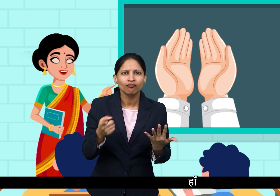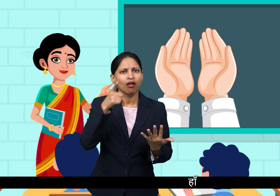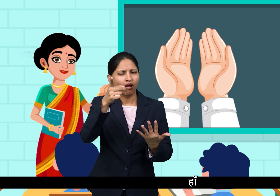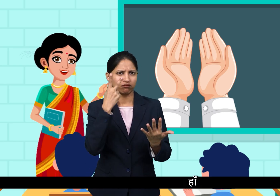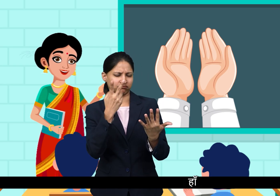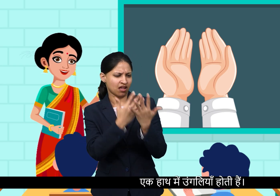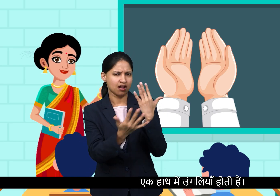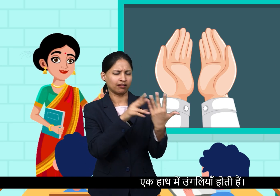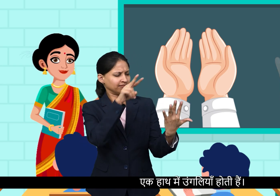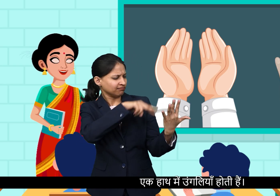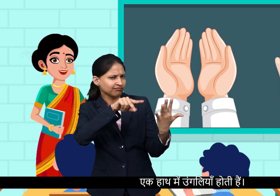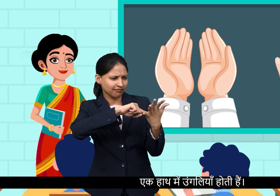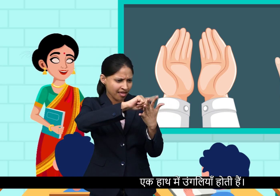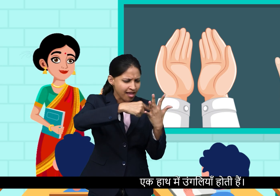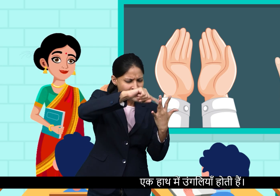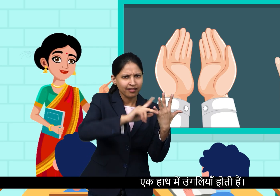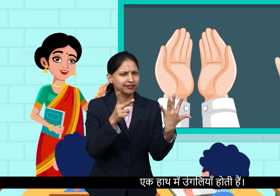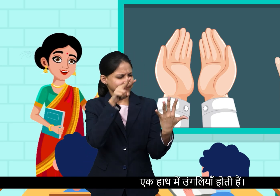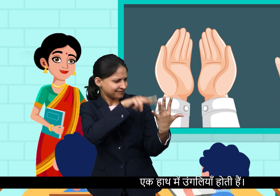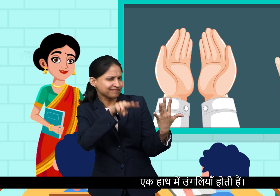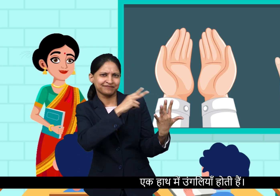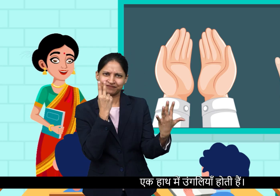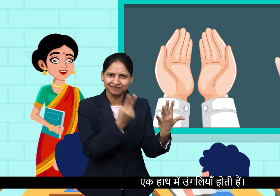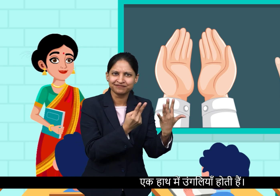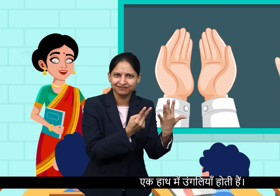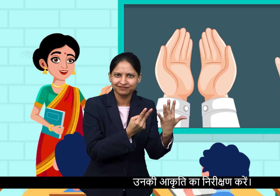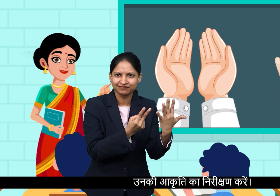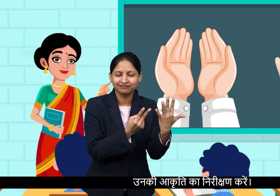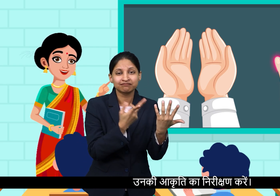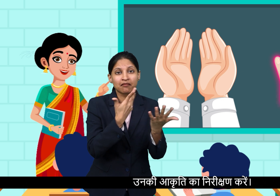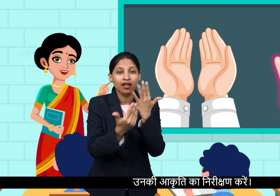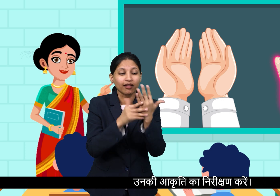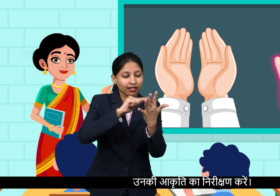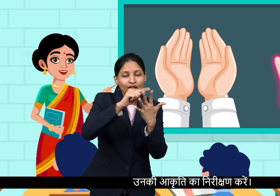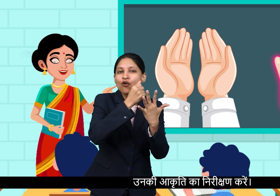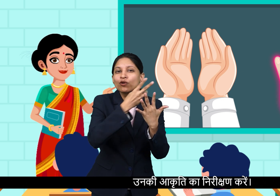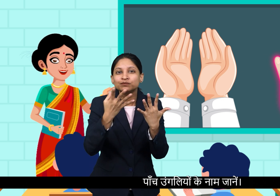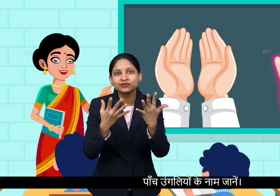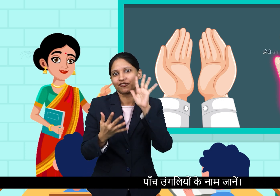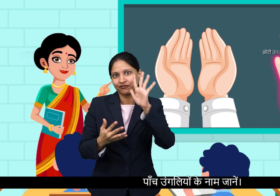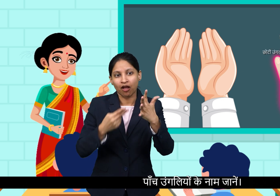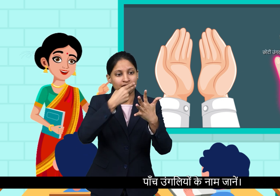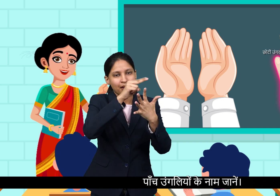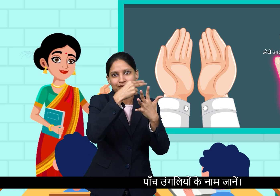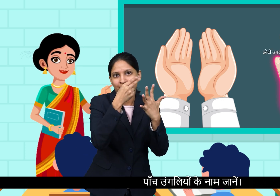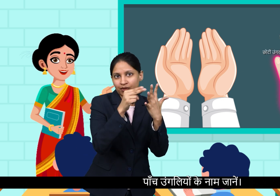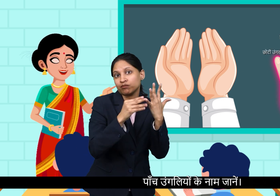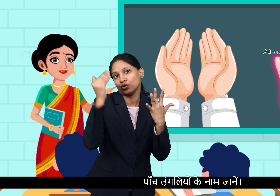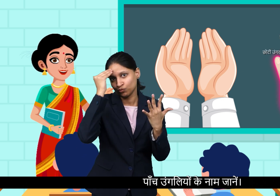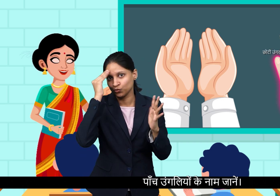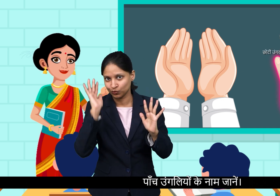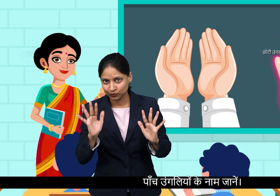हाँ, एक हाथ में उंगलियां होती है, उनकी आकृति का निरीक्षण करें। 5 उंगलियों के नाम